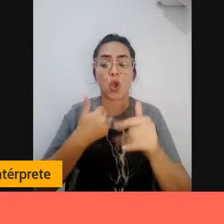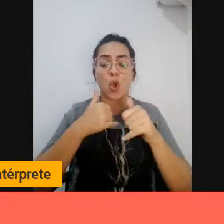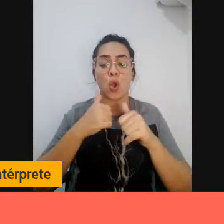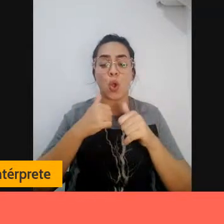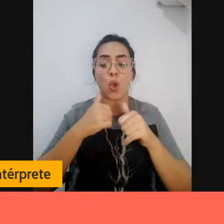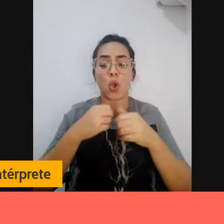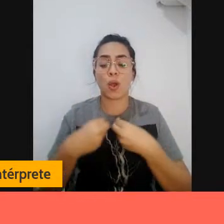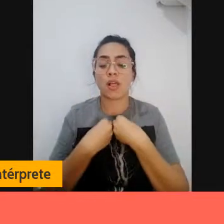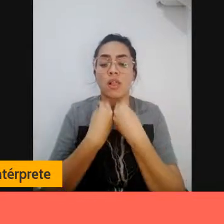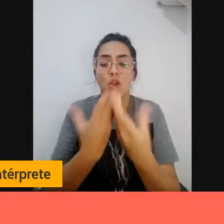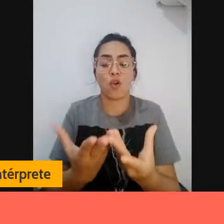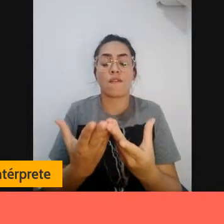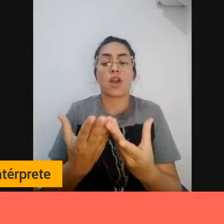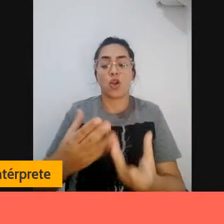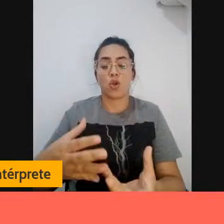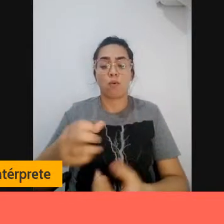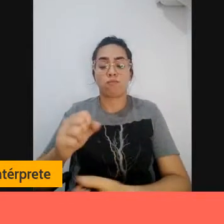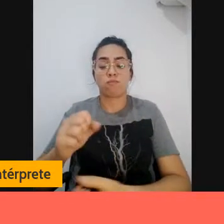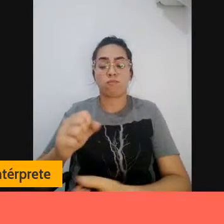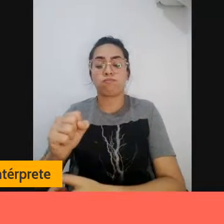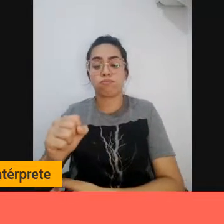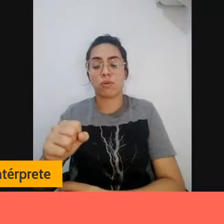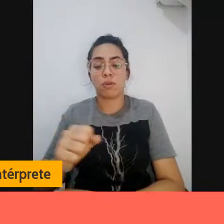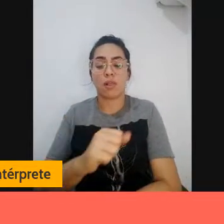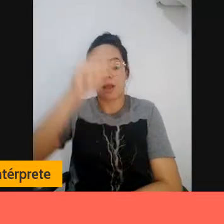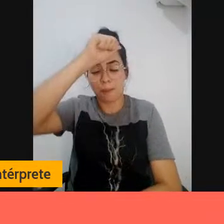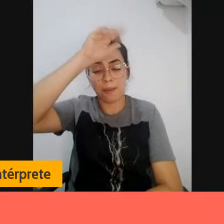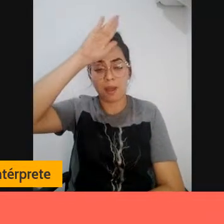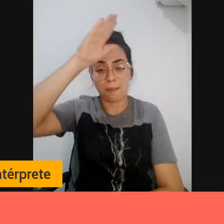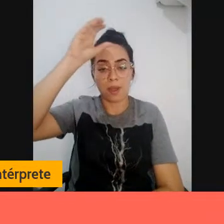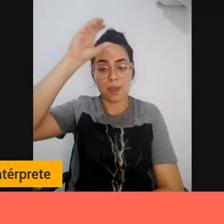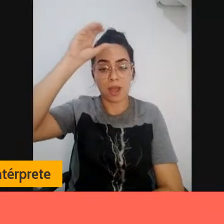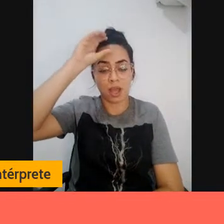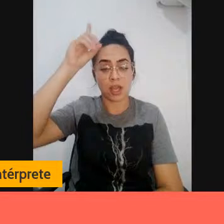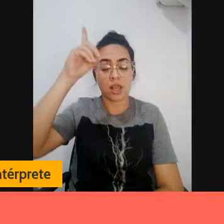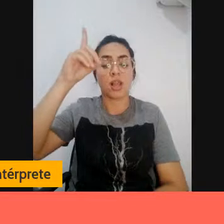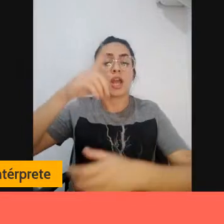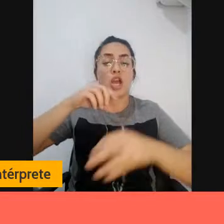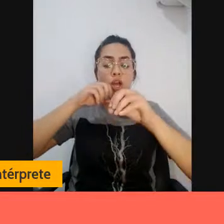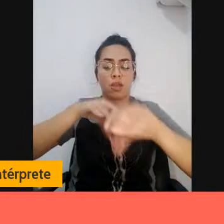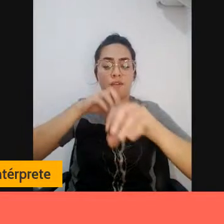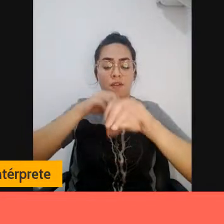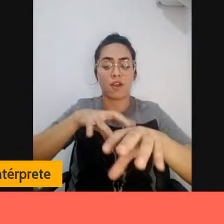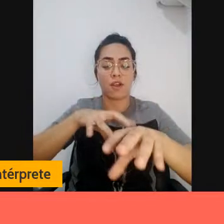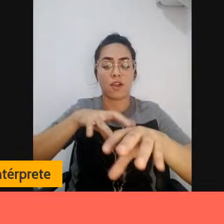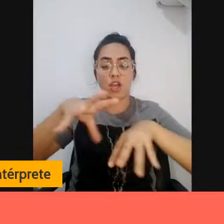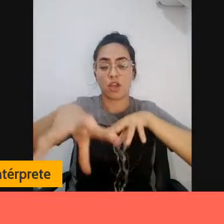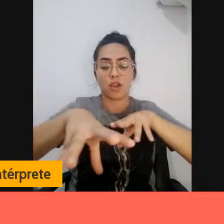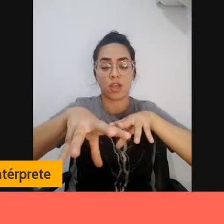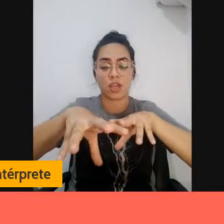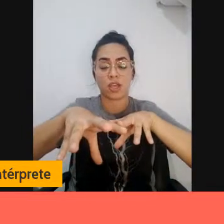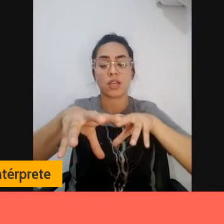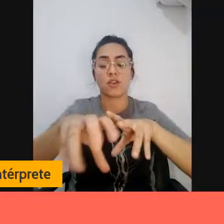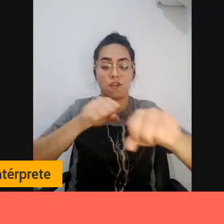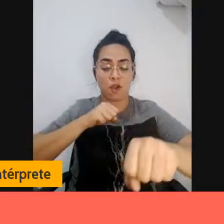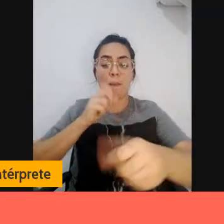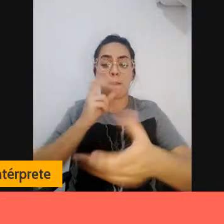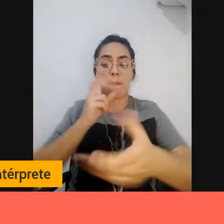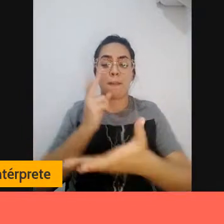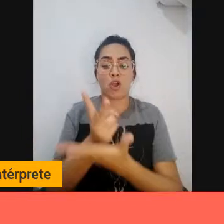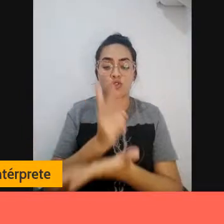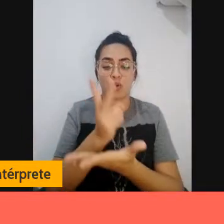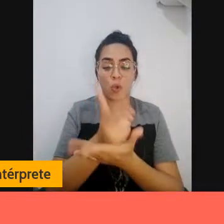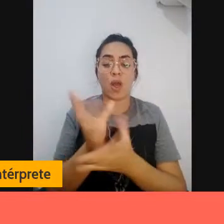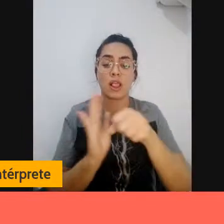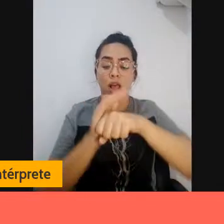de alfabetização e educação continuada à noite para operários em salas de